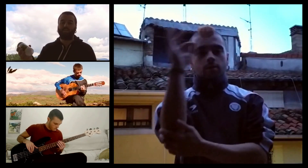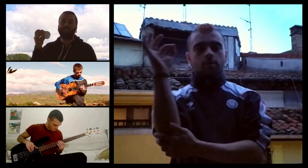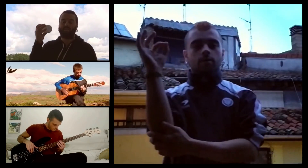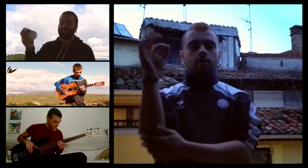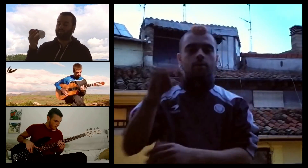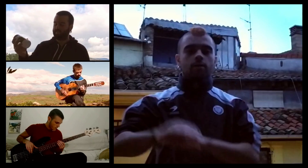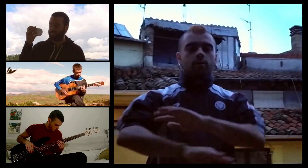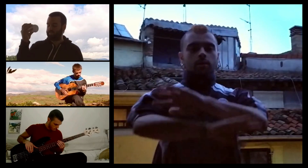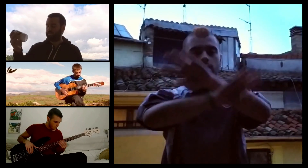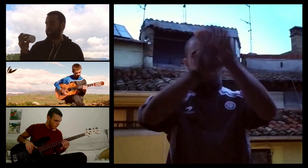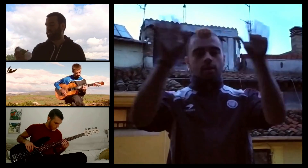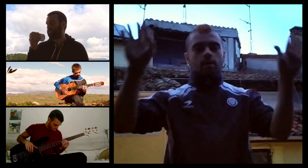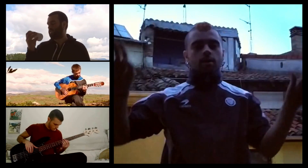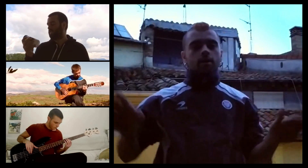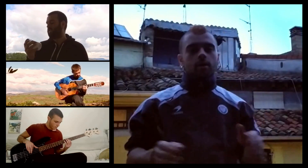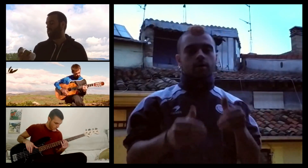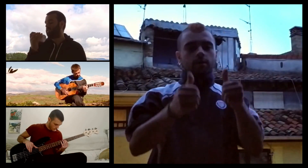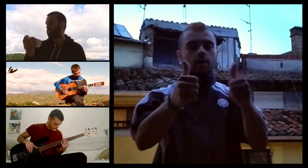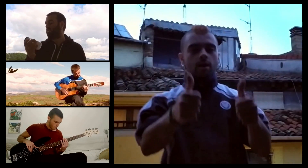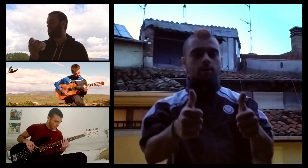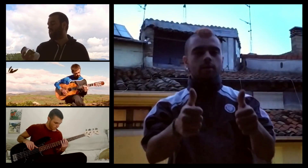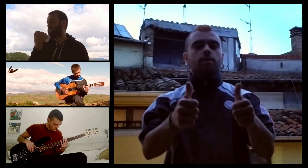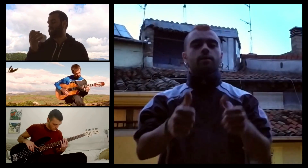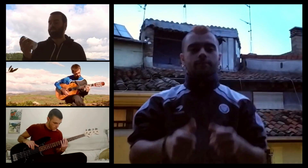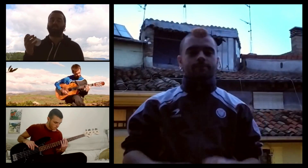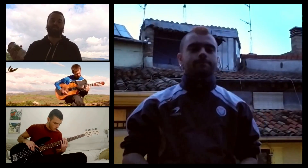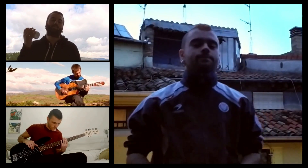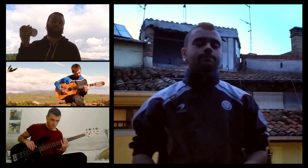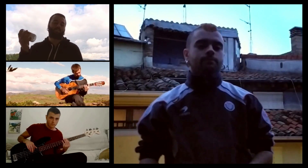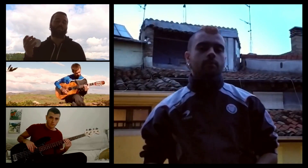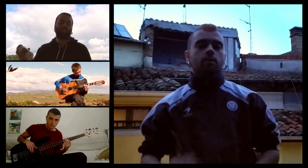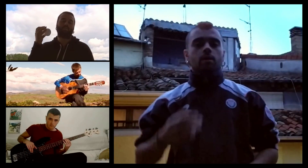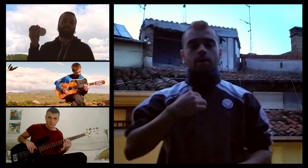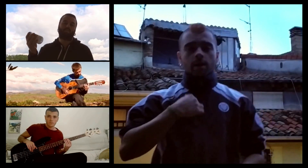Goizaldeko lehen argiekin